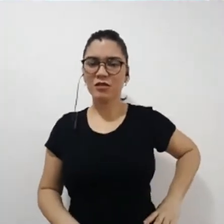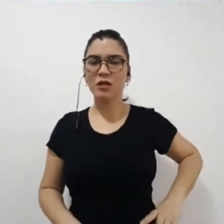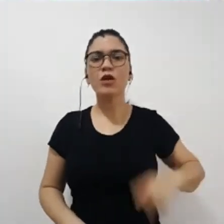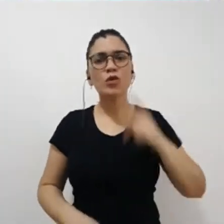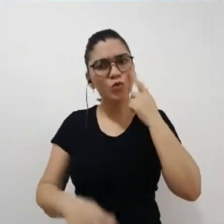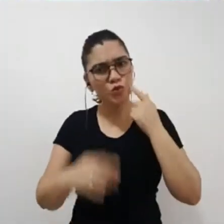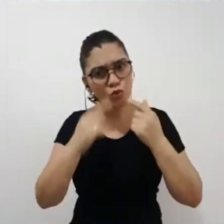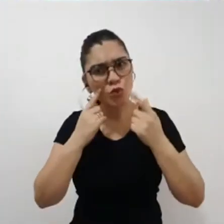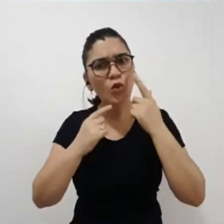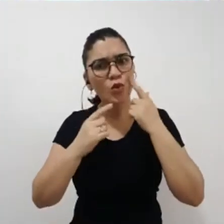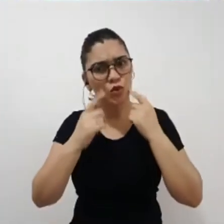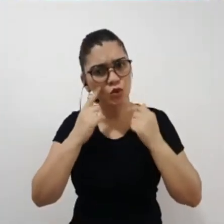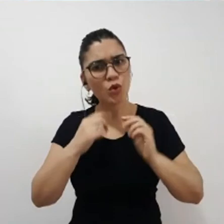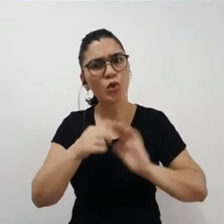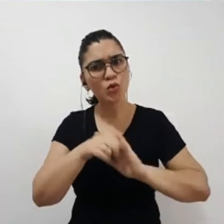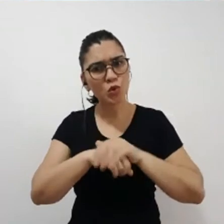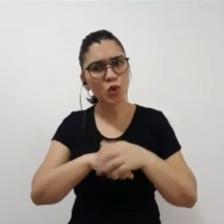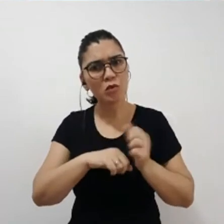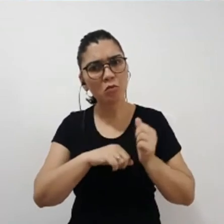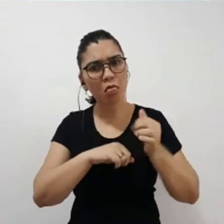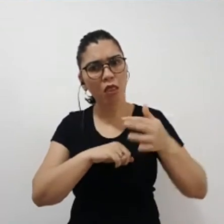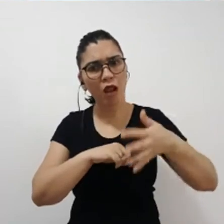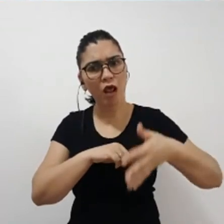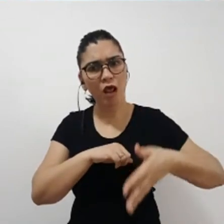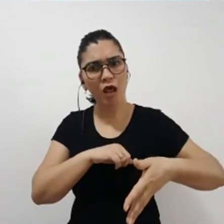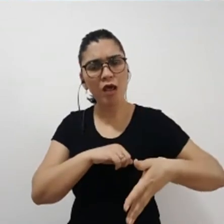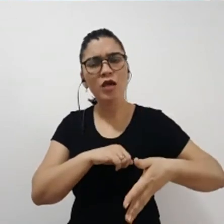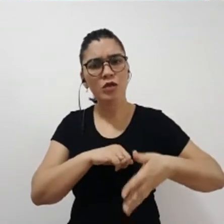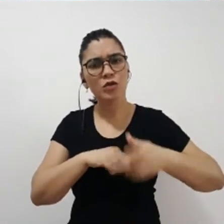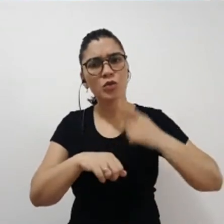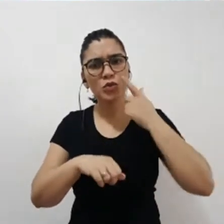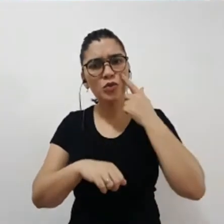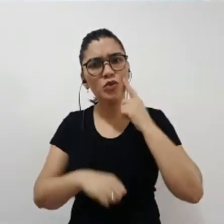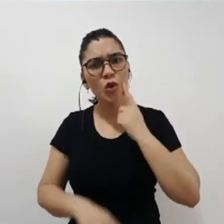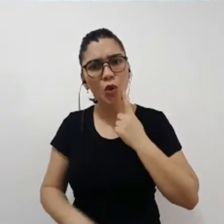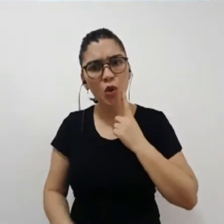Sofreu durante um dia.